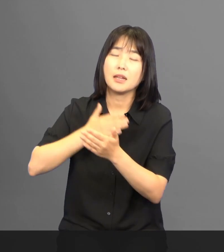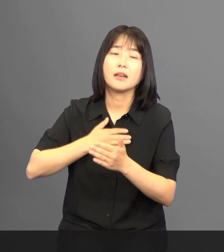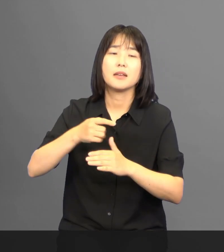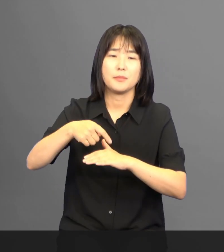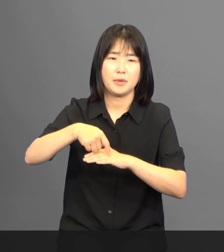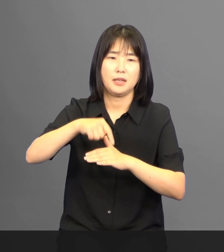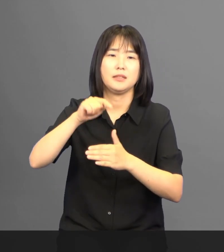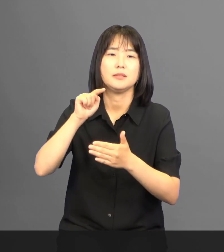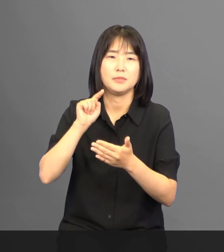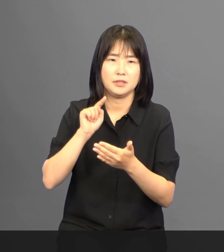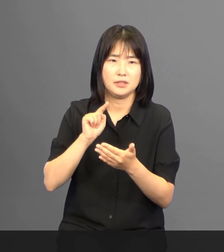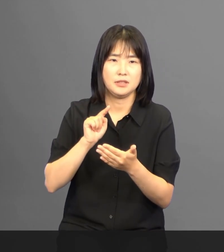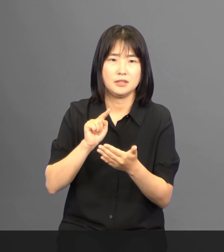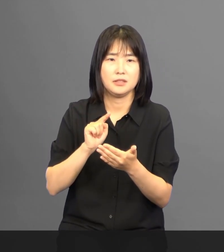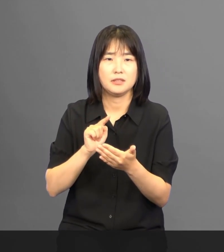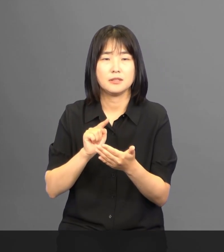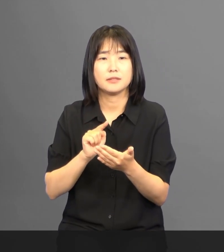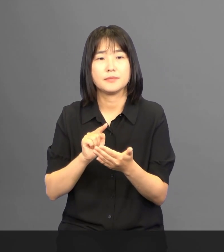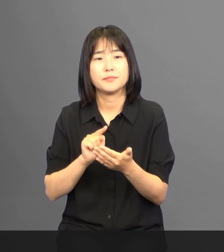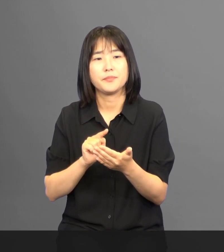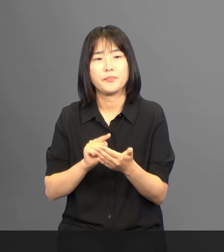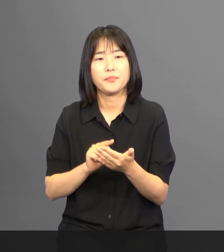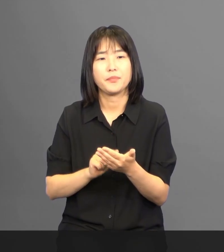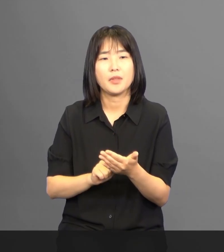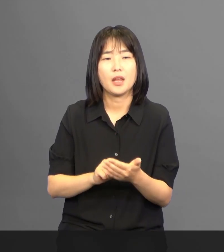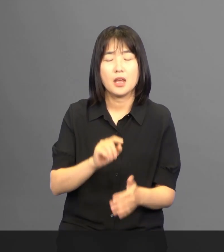주님, 나의 마음은